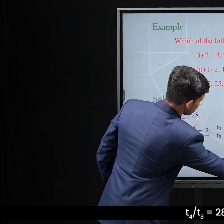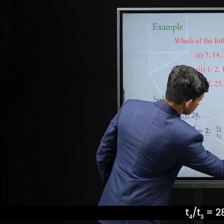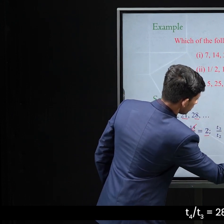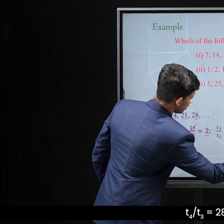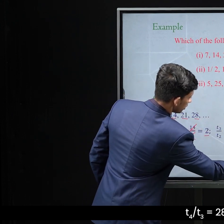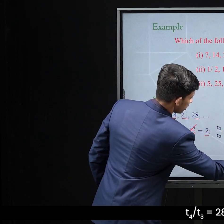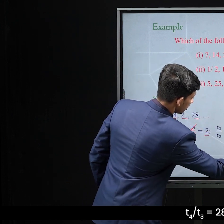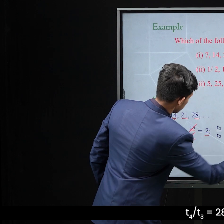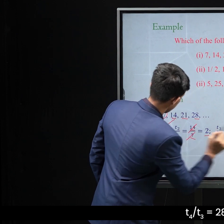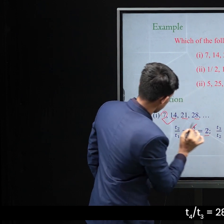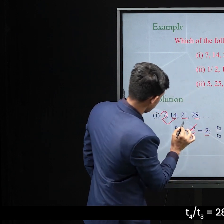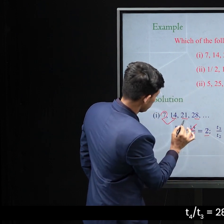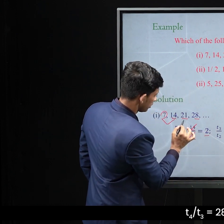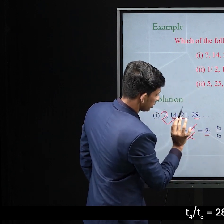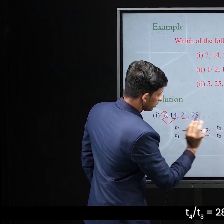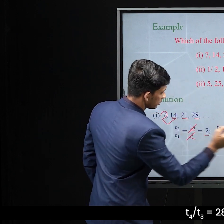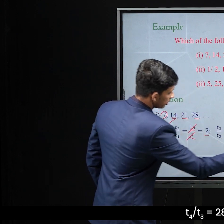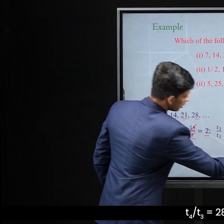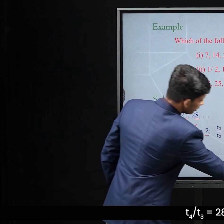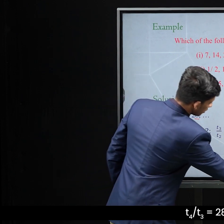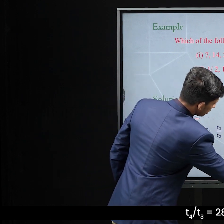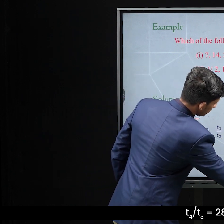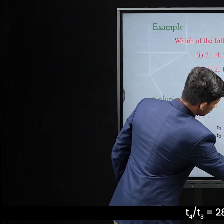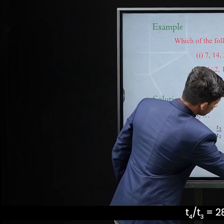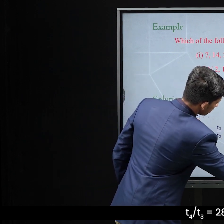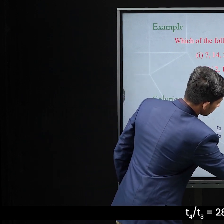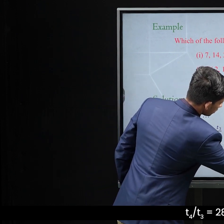28 by 21 4 by 3.